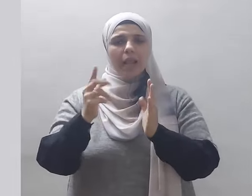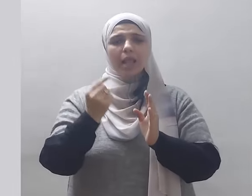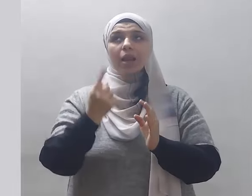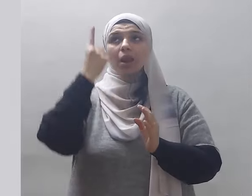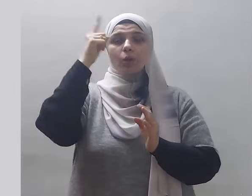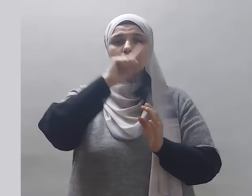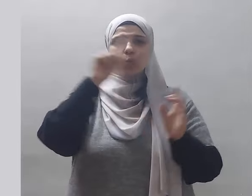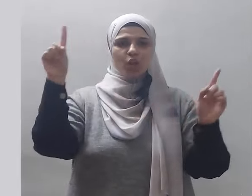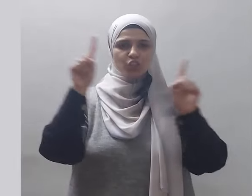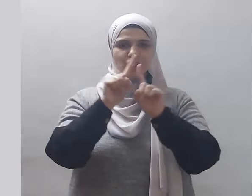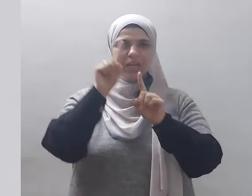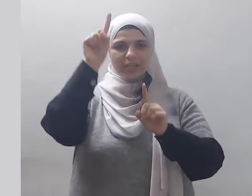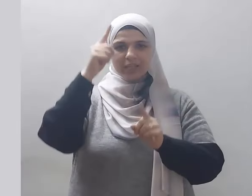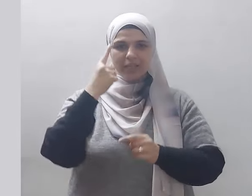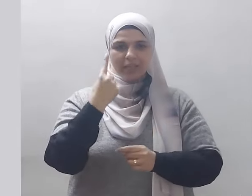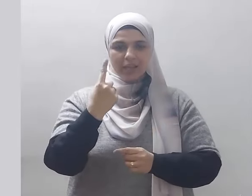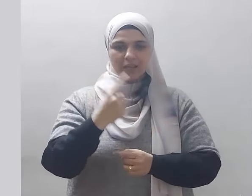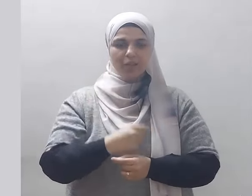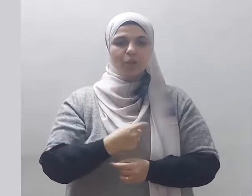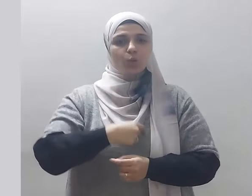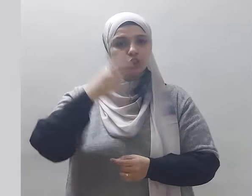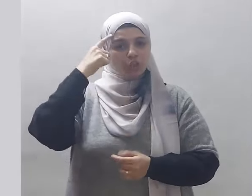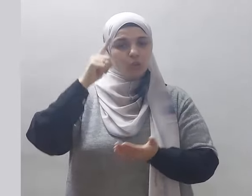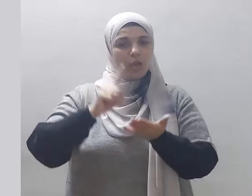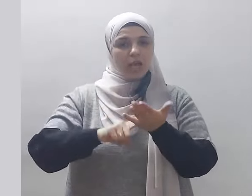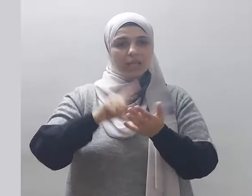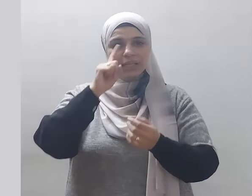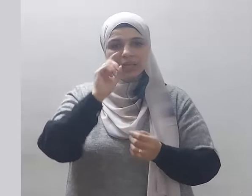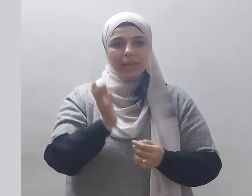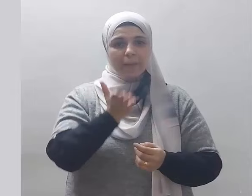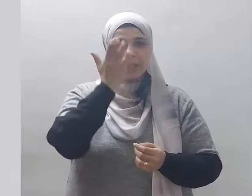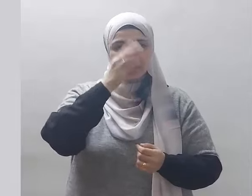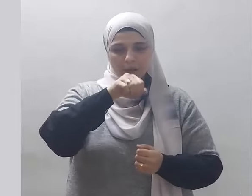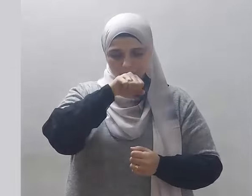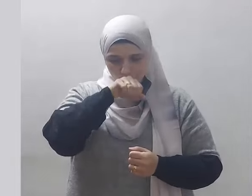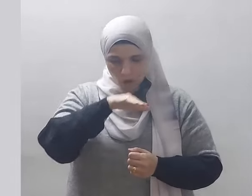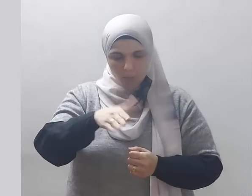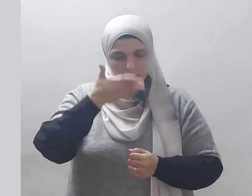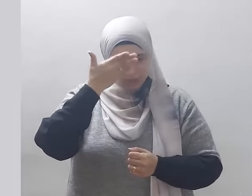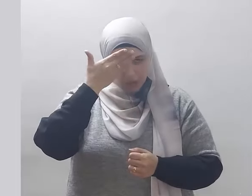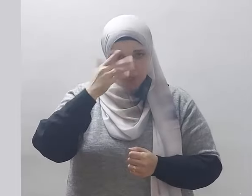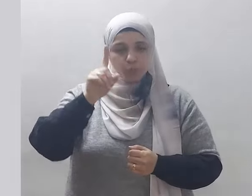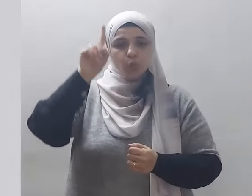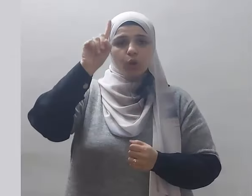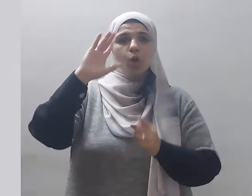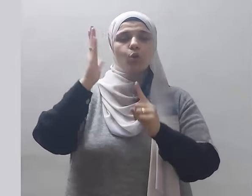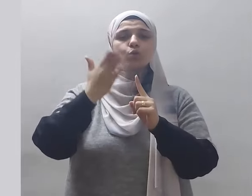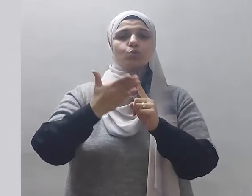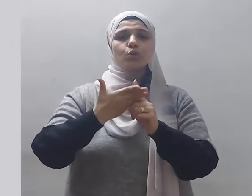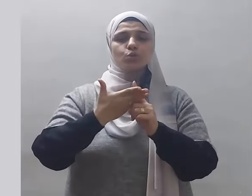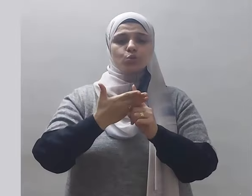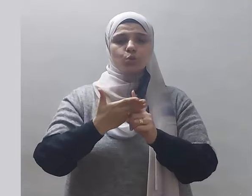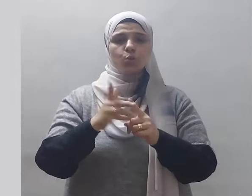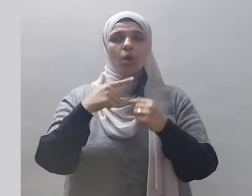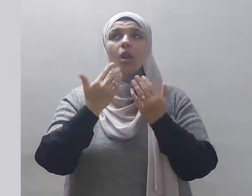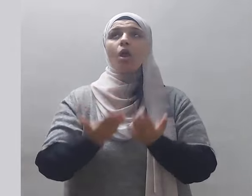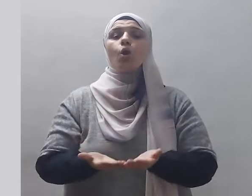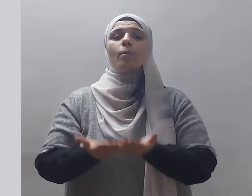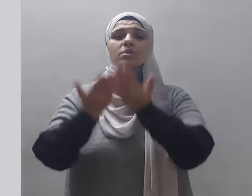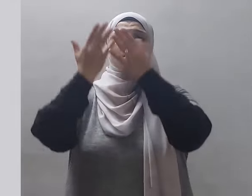الله وحده لا شريك له واشهد ان سيدنا ونبينا محمدا عبده ورسوله اللهم صل